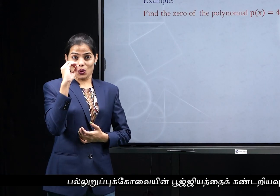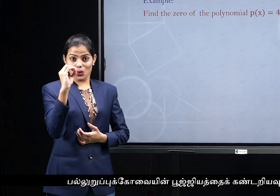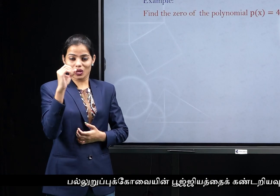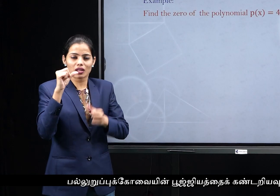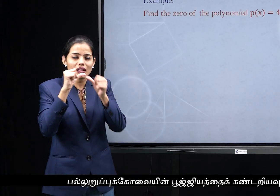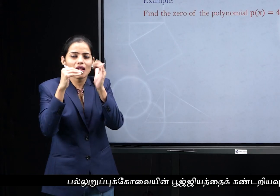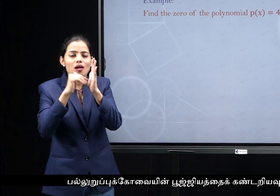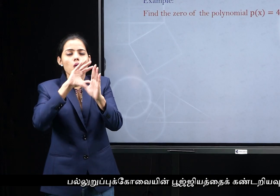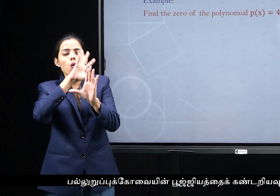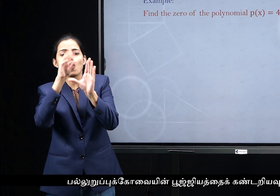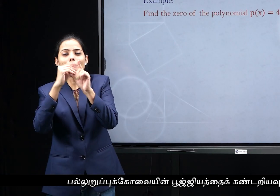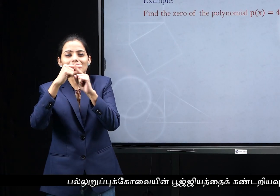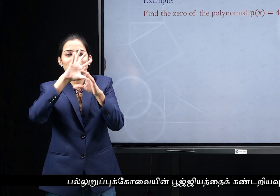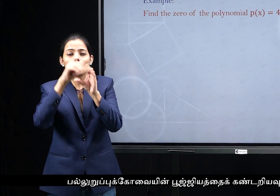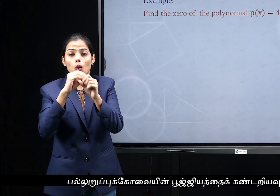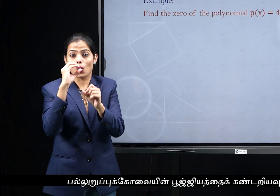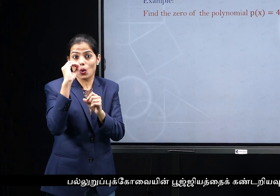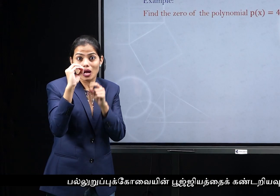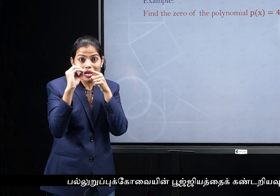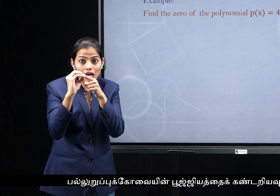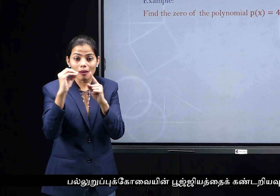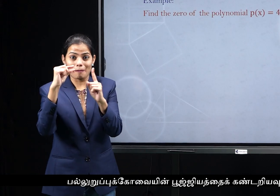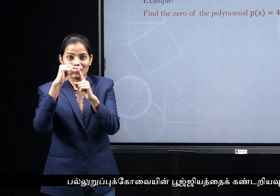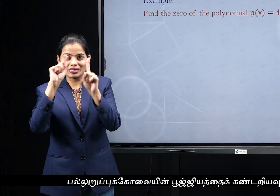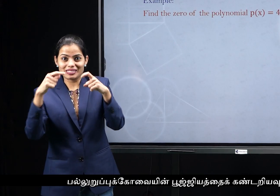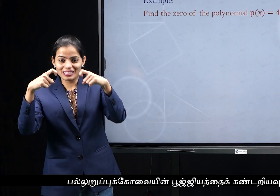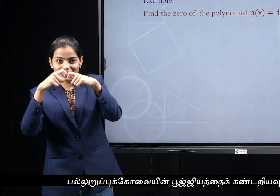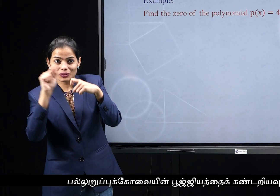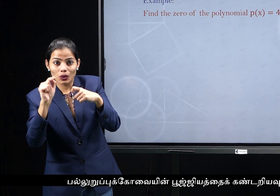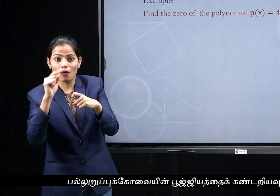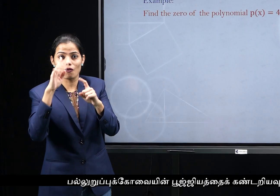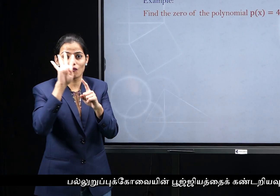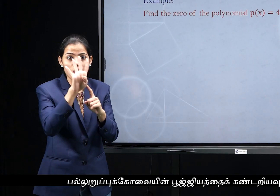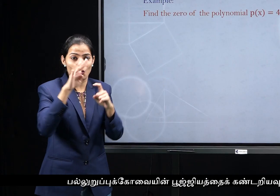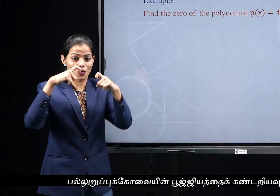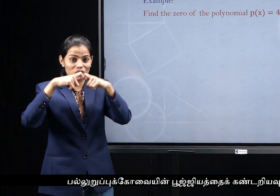பல்லுறுப்புக்கோவையின் பூஜ்ஜியத்தை கண்டறியவும். p வட்ட அடைப்புக்குறிக்குள் x ஈடு 4x கூட்டல் 5.